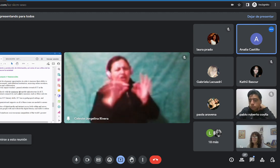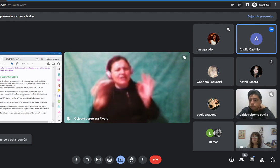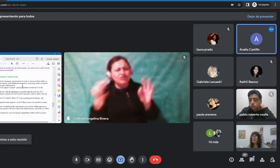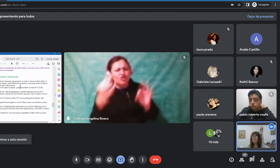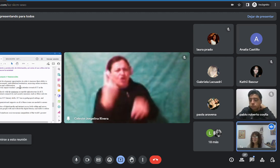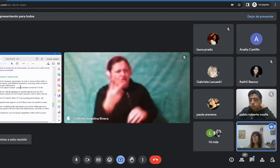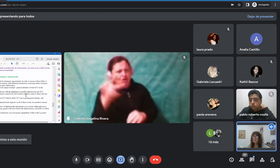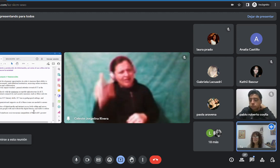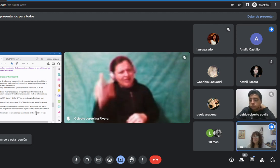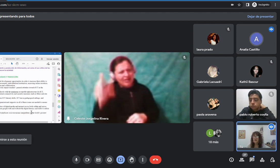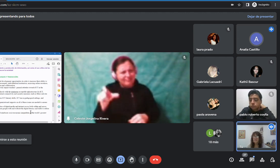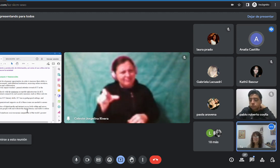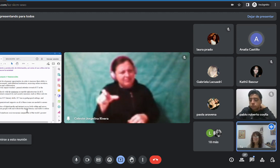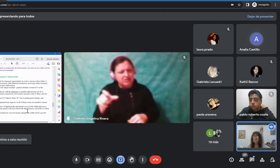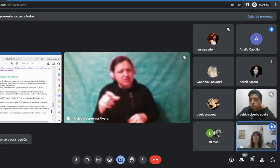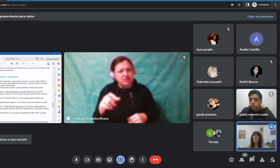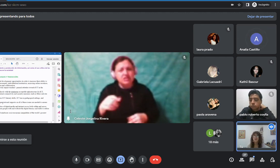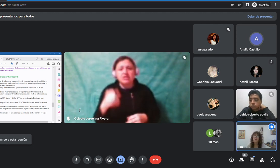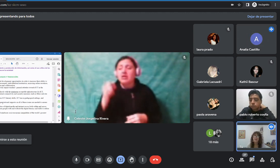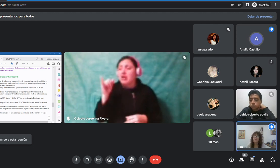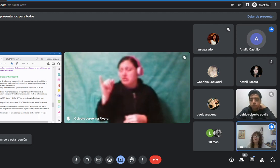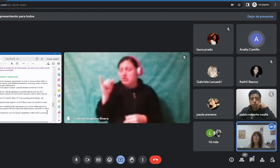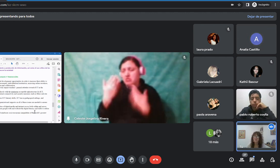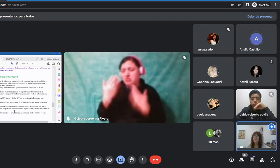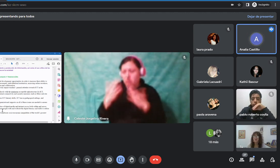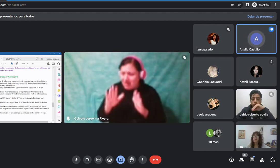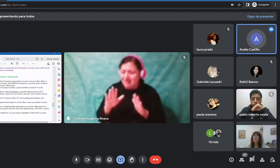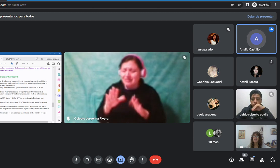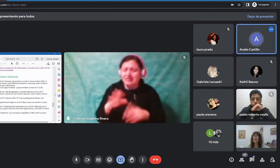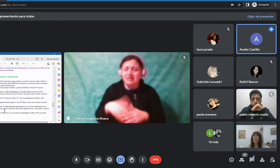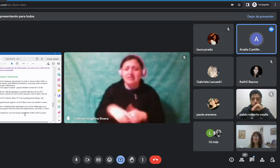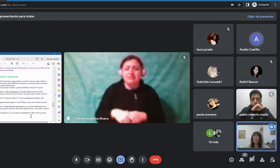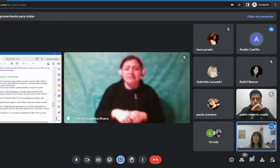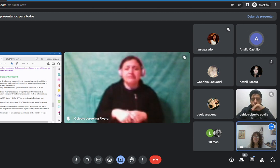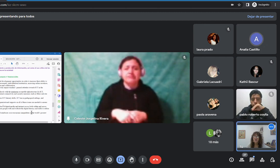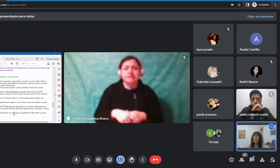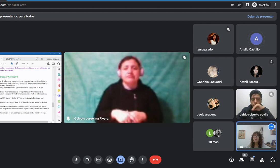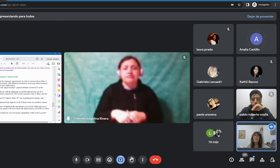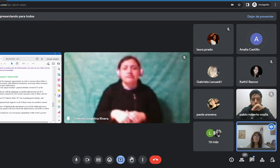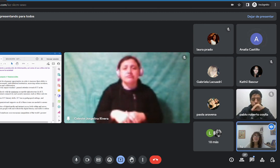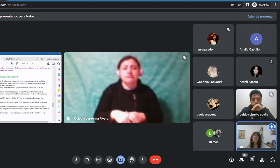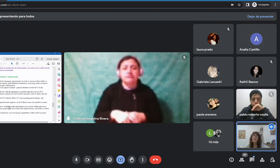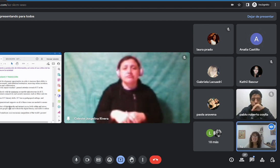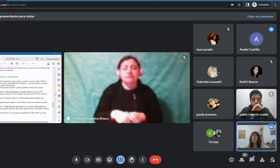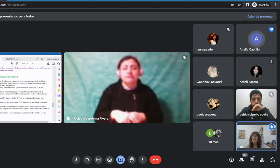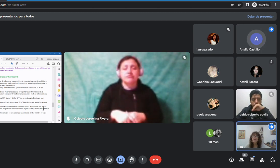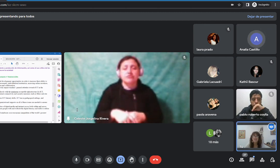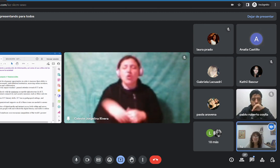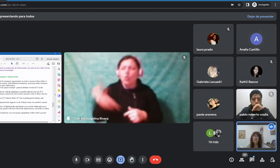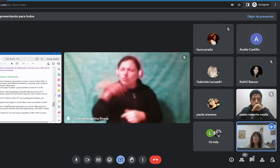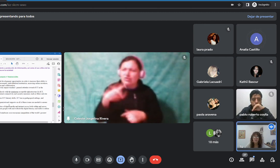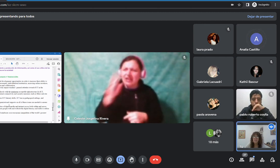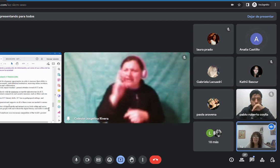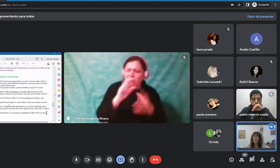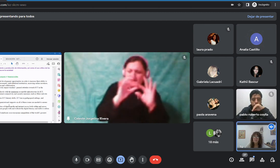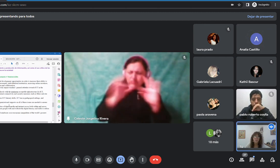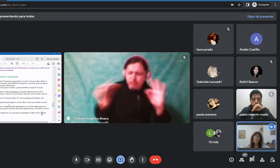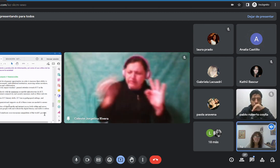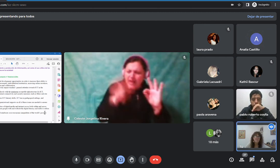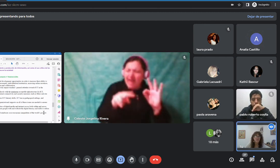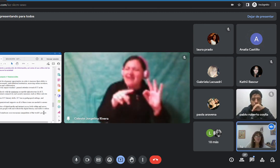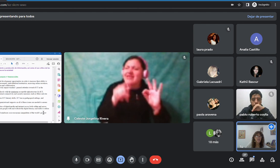Y sí, pueden ser dos adjetivos, son muchos adjetivos. ¿Cómo sería acá? Ustedes tienen que fijarse cuál es el sustantivo en esta frase. Vamos a